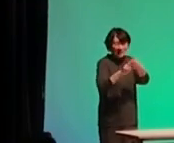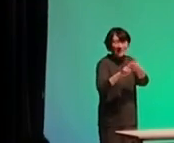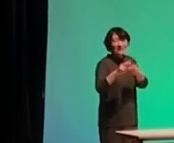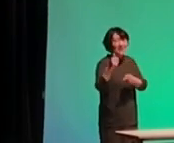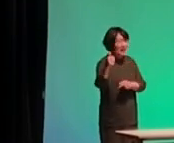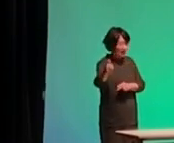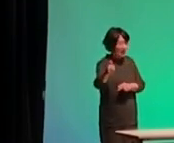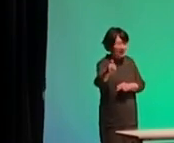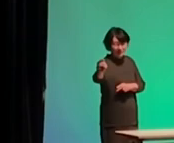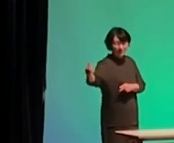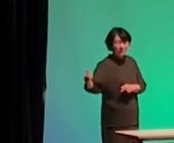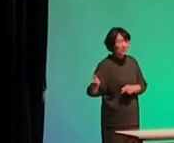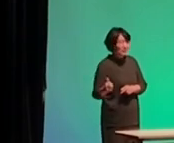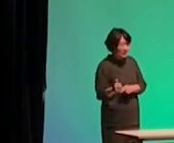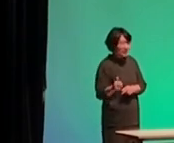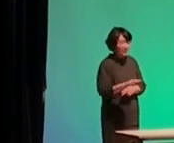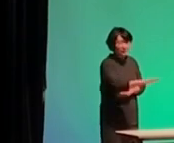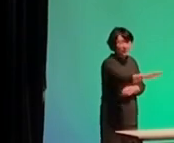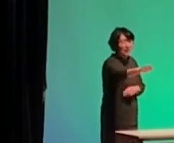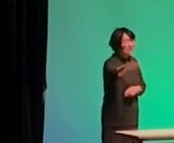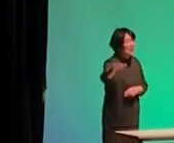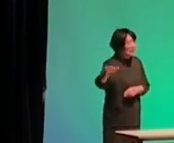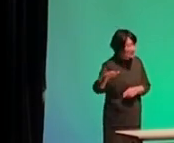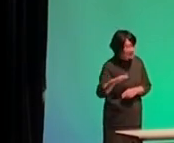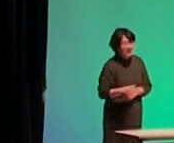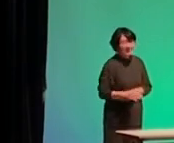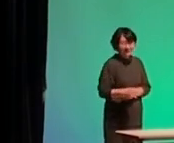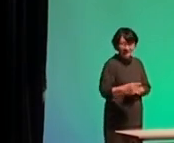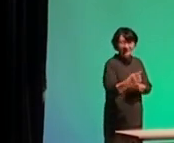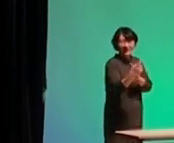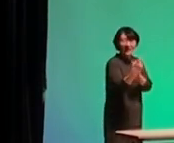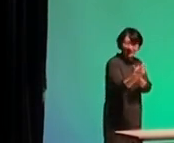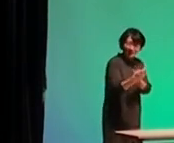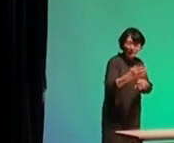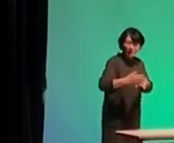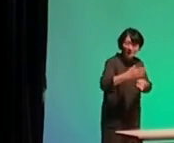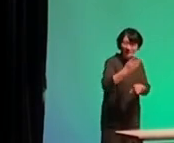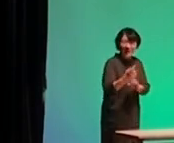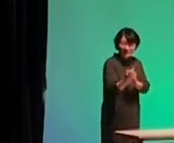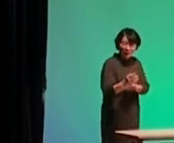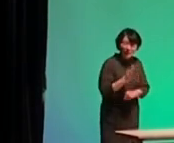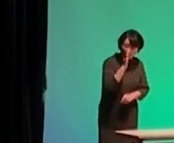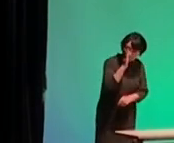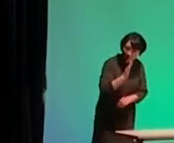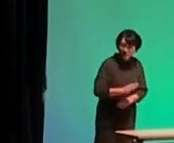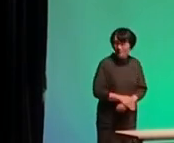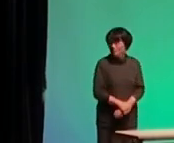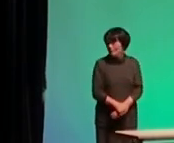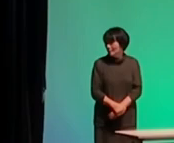今日ご登壇くださった皆さん、お集まりくださった皆さんに一言謝辞をお願いいたします。